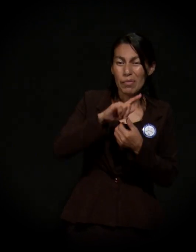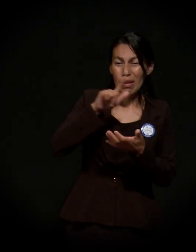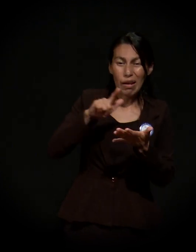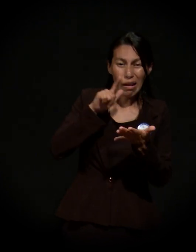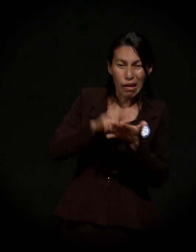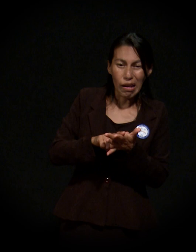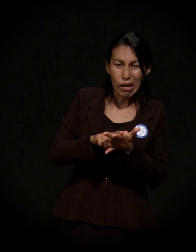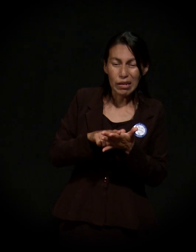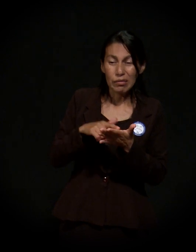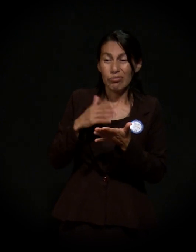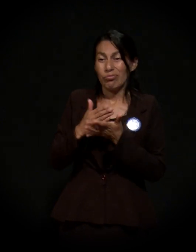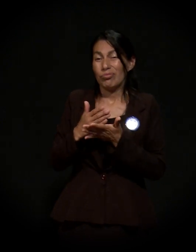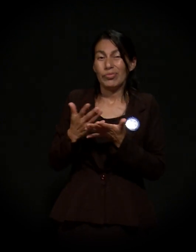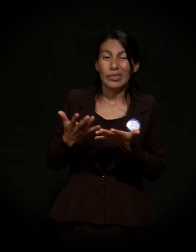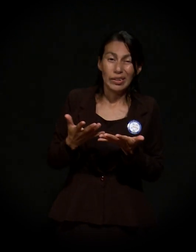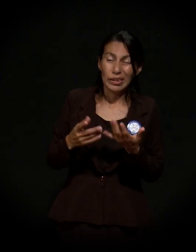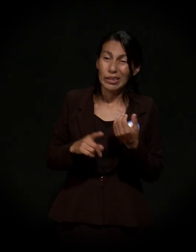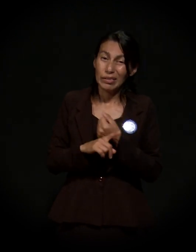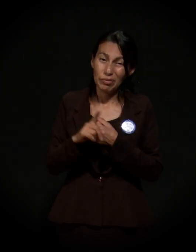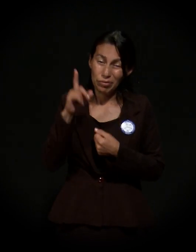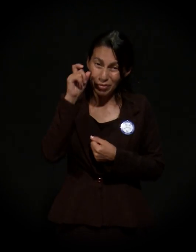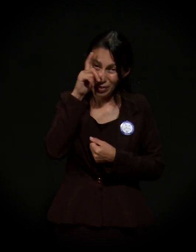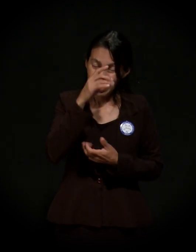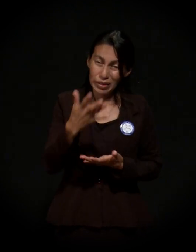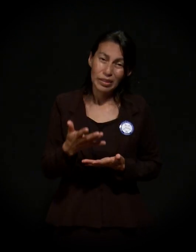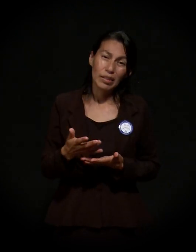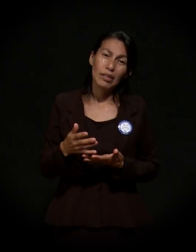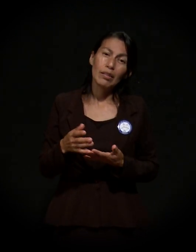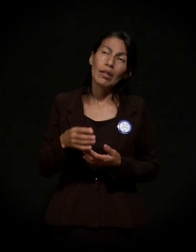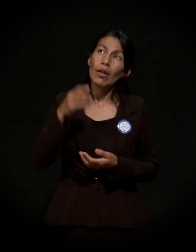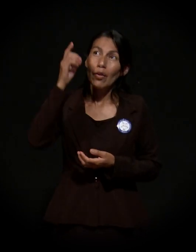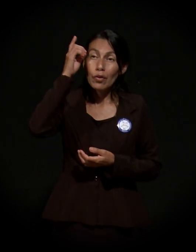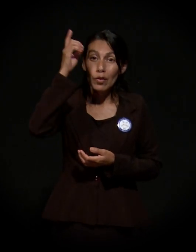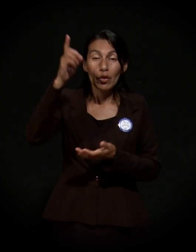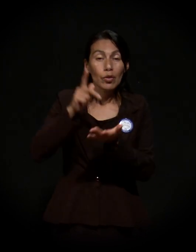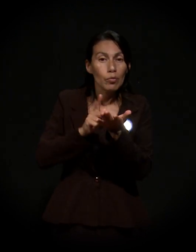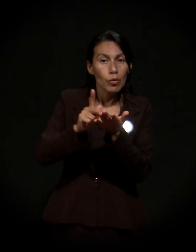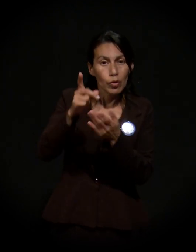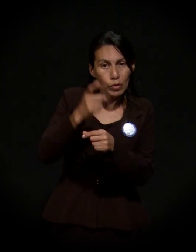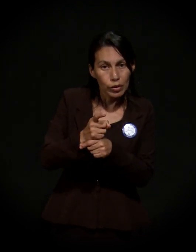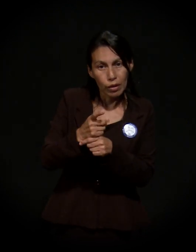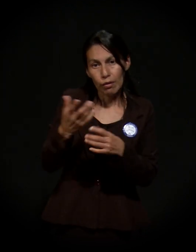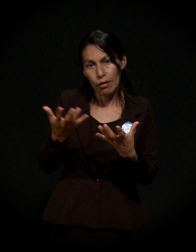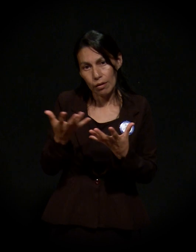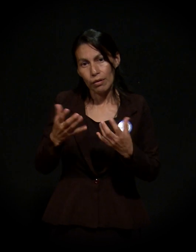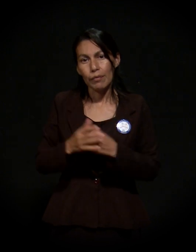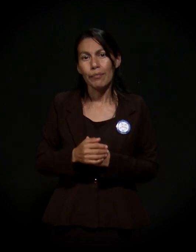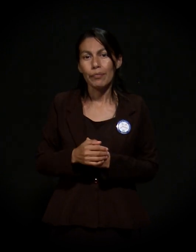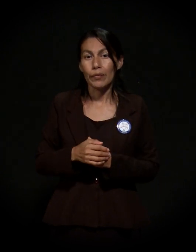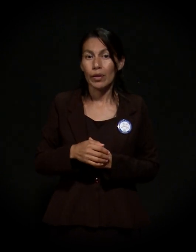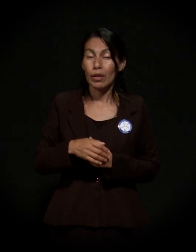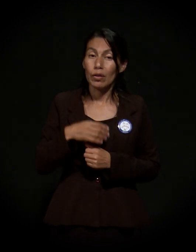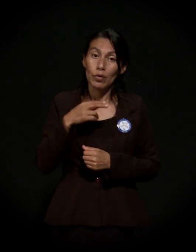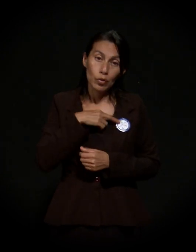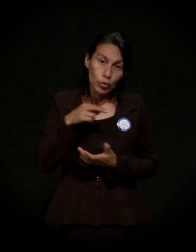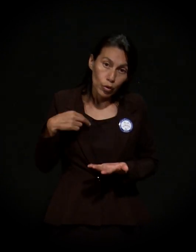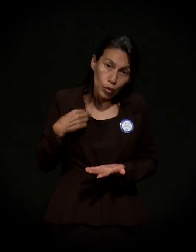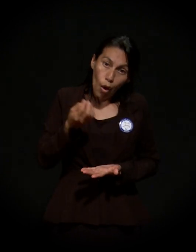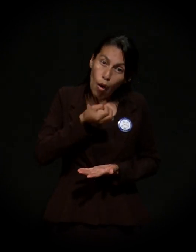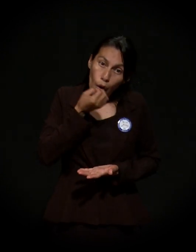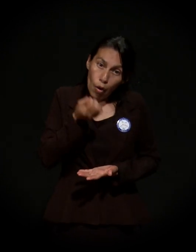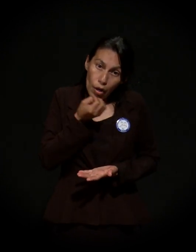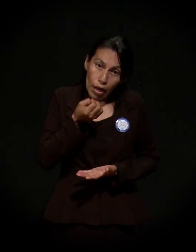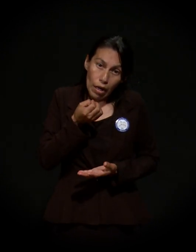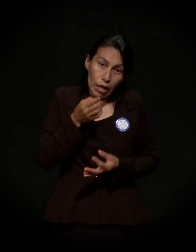interpuesto. Que Dios haga su voluntad. Vamos a estar orando por esta situación, Elena.